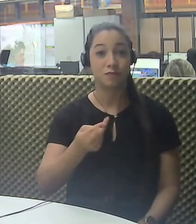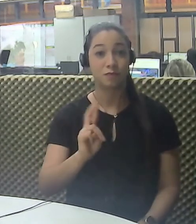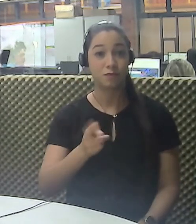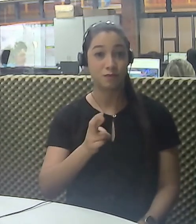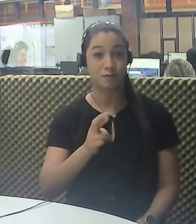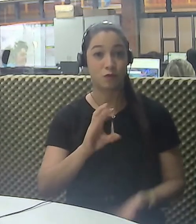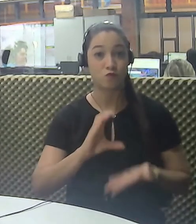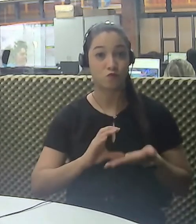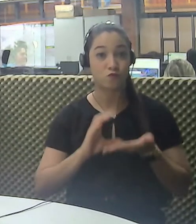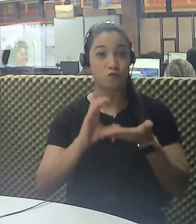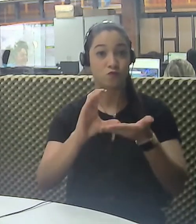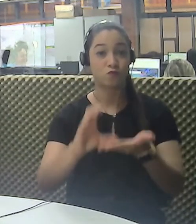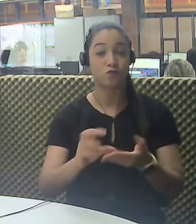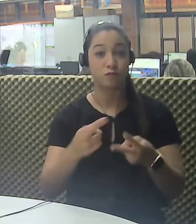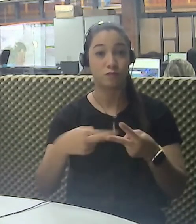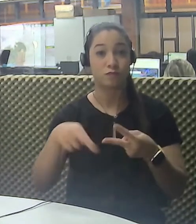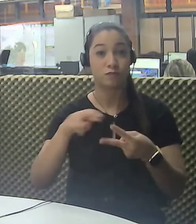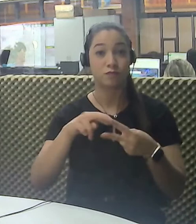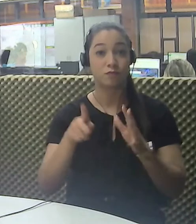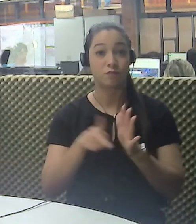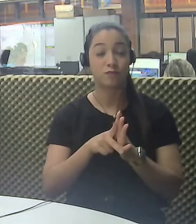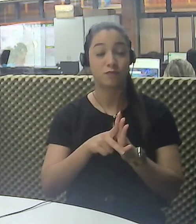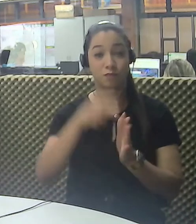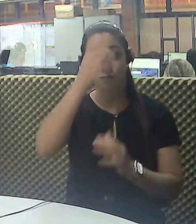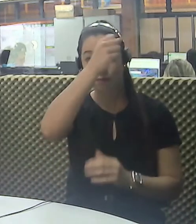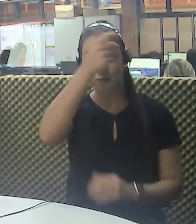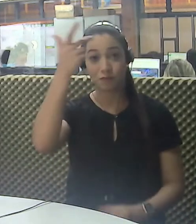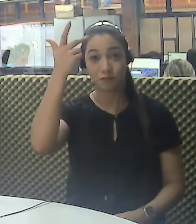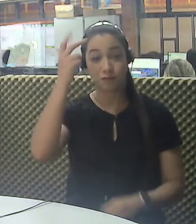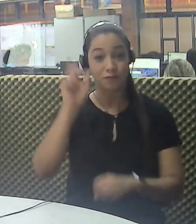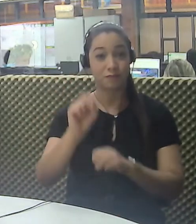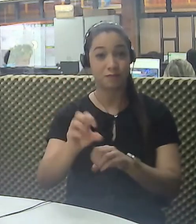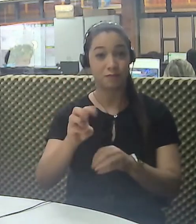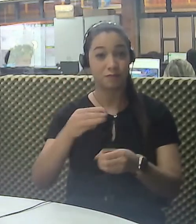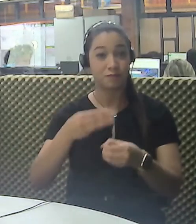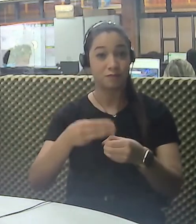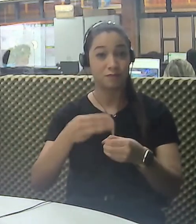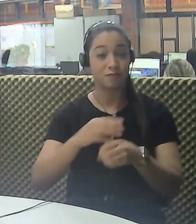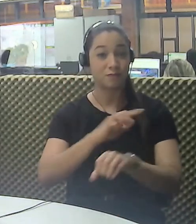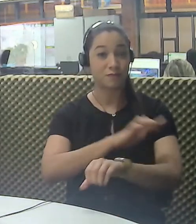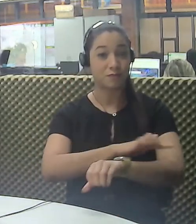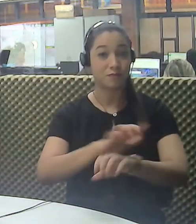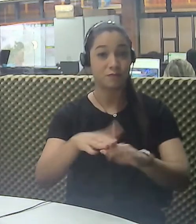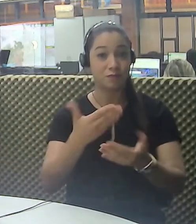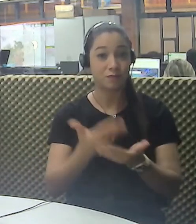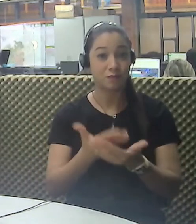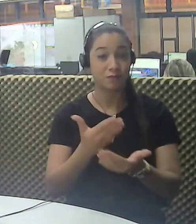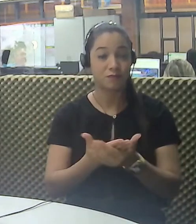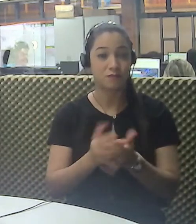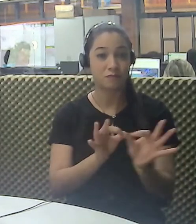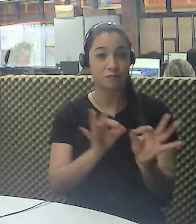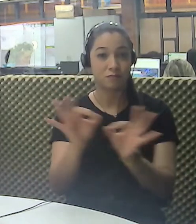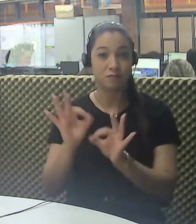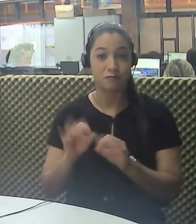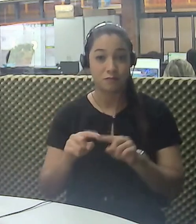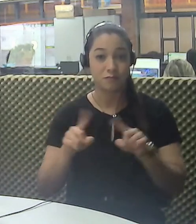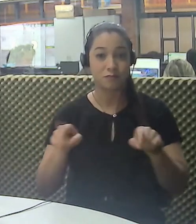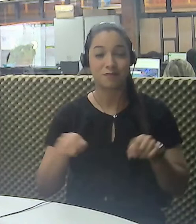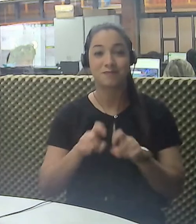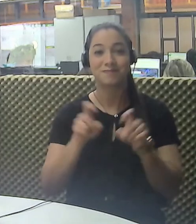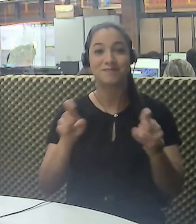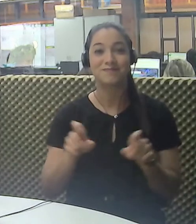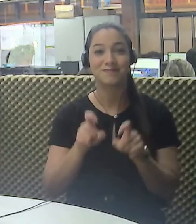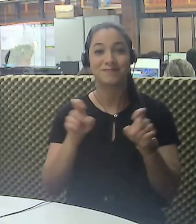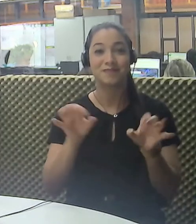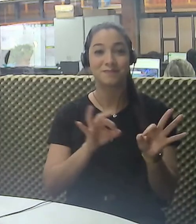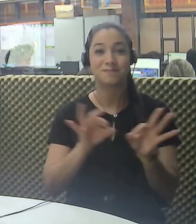em investimentos com recursos próprios na educação do município. O pacote contempla a reformulação dos laboratórios de informática